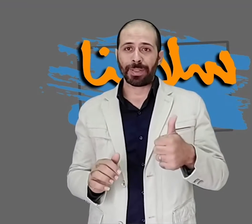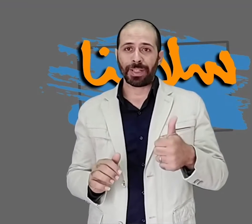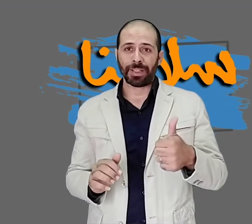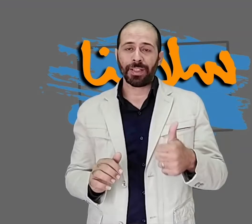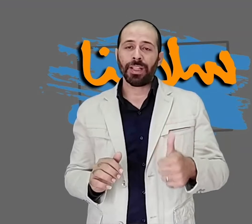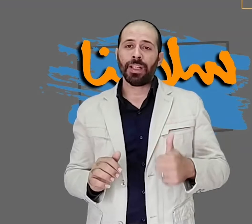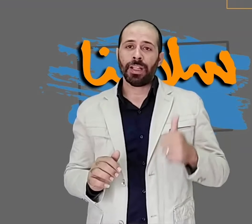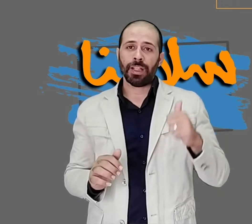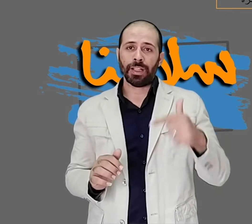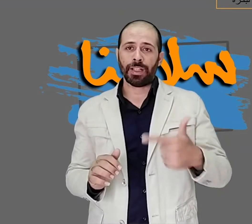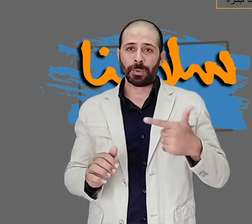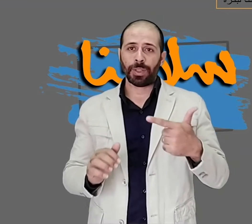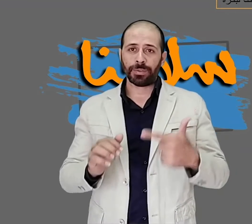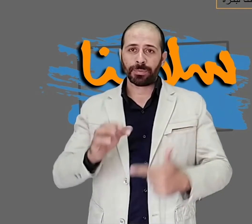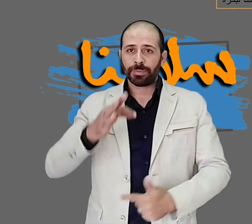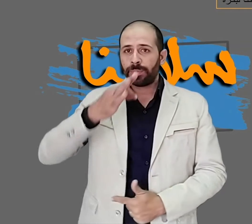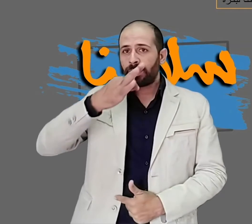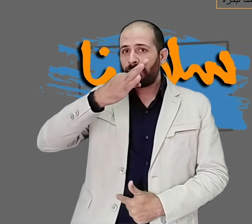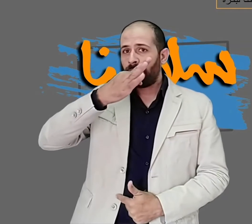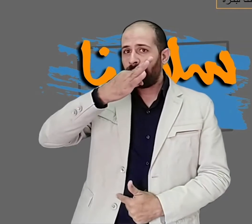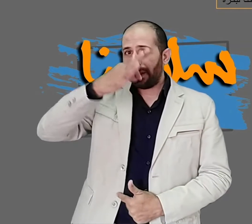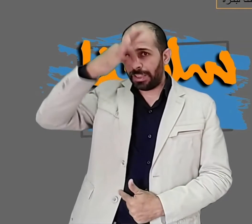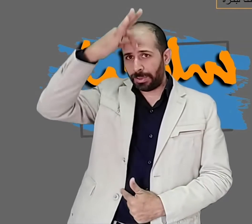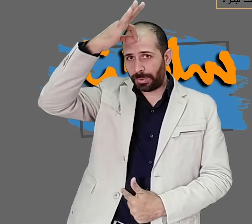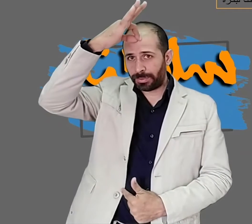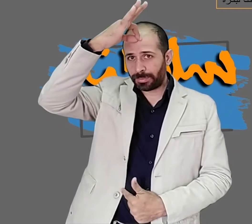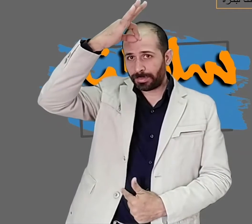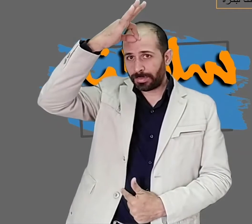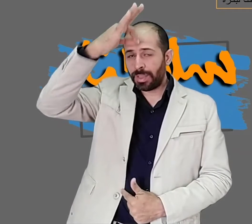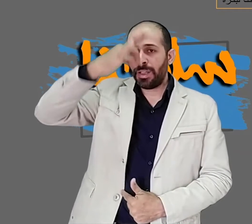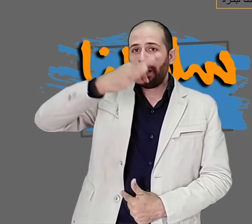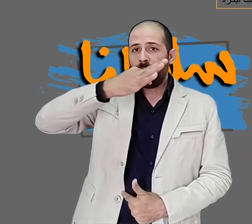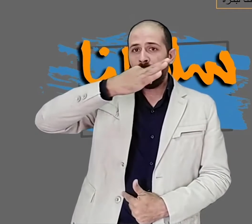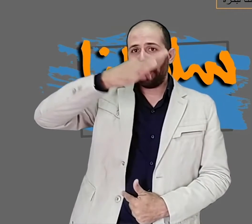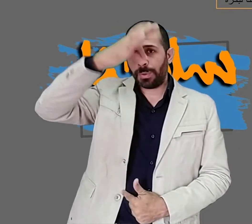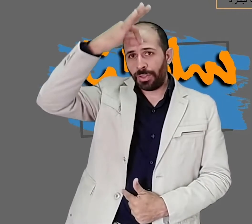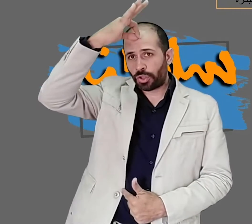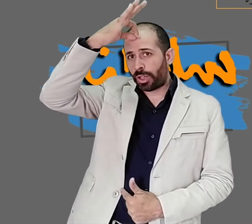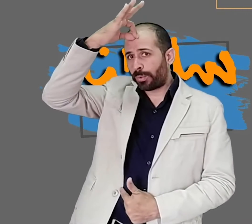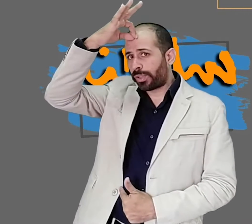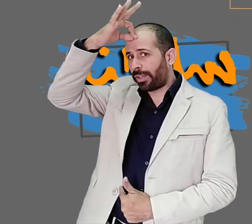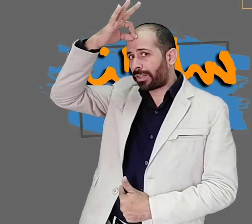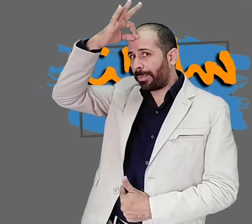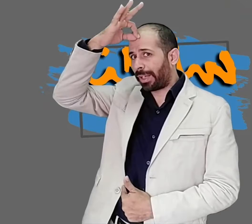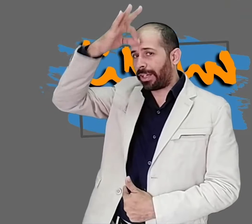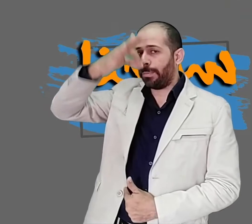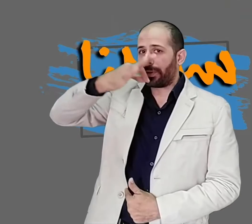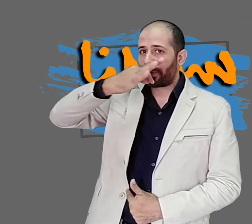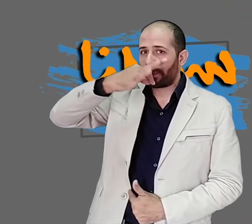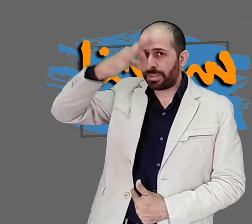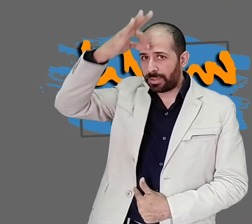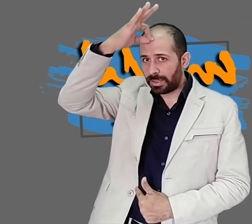ايه؟ العنوان. العنوان. العنوان دي اشارة مستحدثة من خارج مصر.